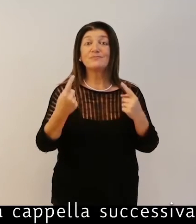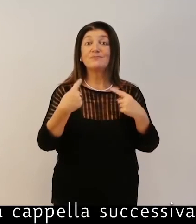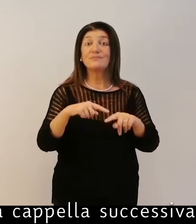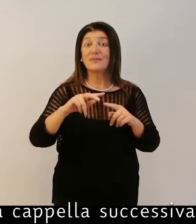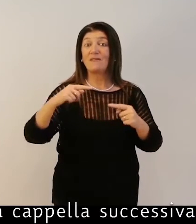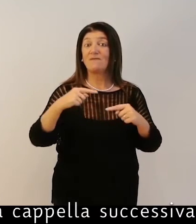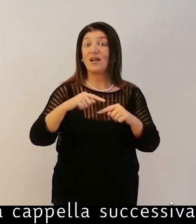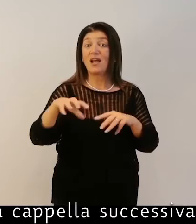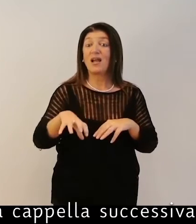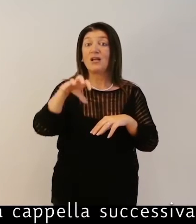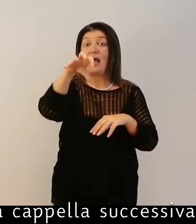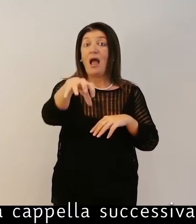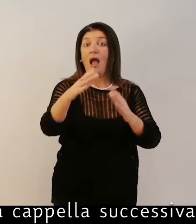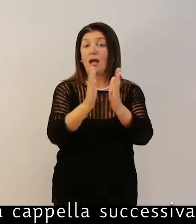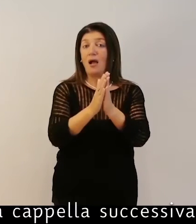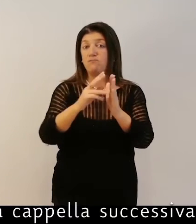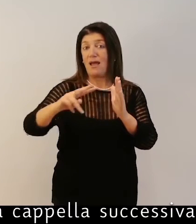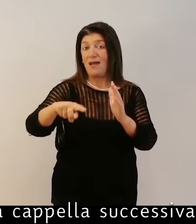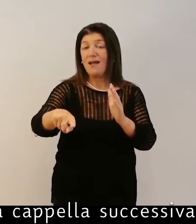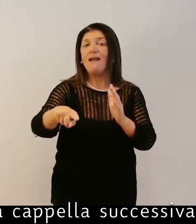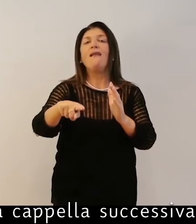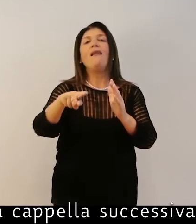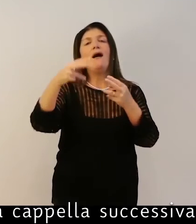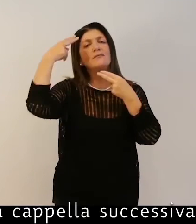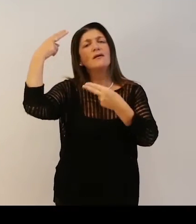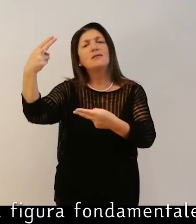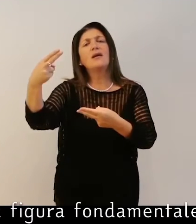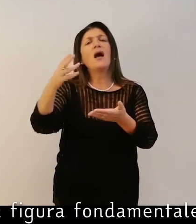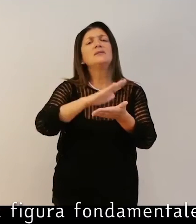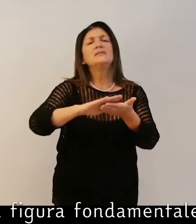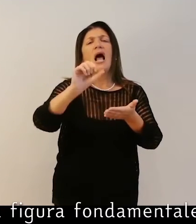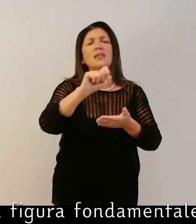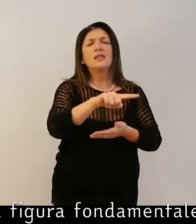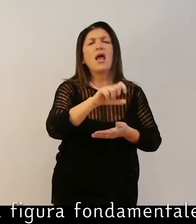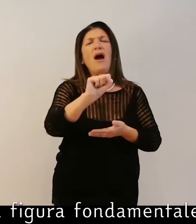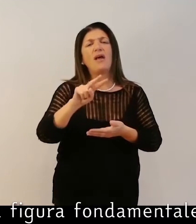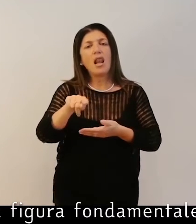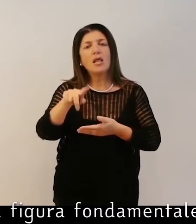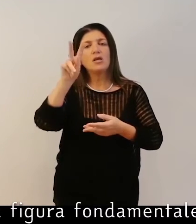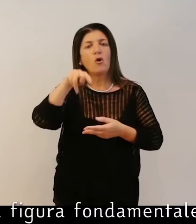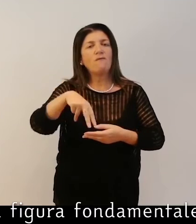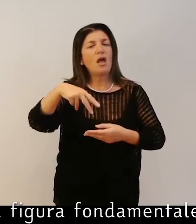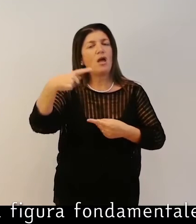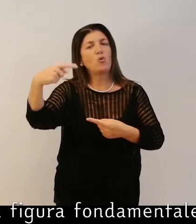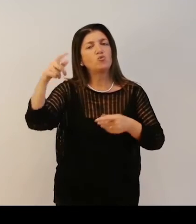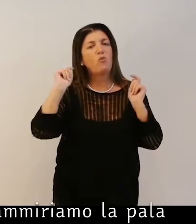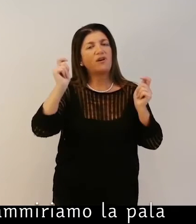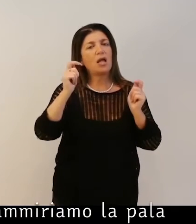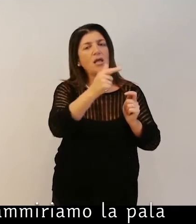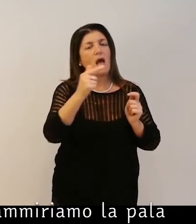Nella cappella successiva, dedicata a Sant'Andrea Bellino, altra figura fondamentale per l'ordine